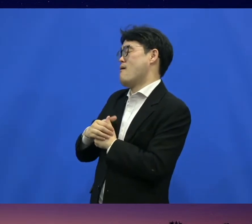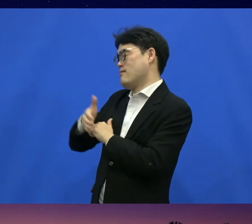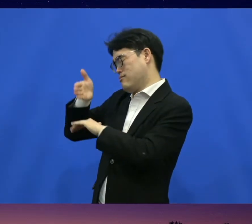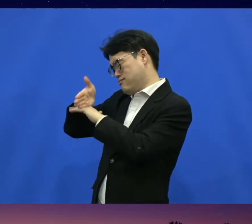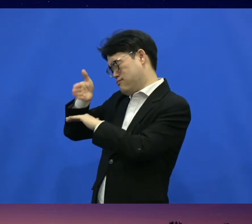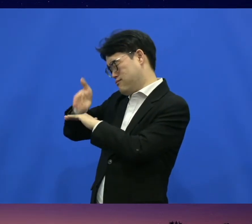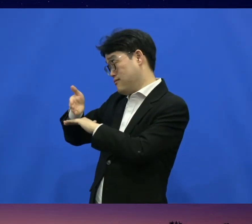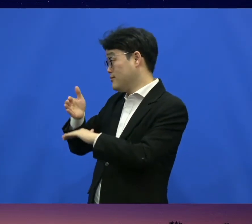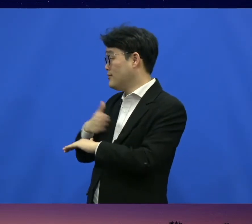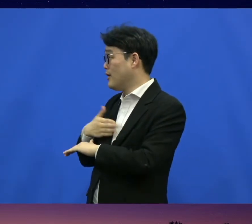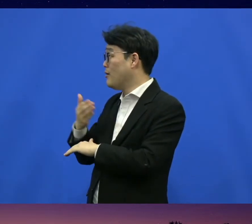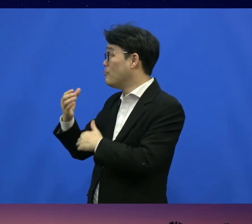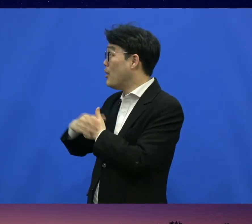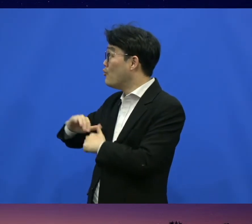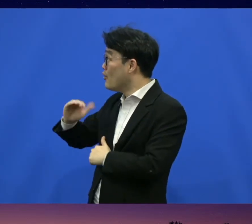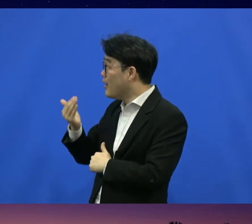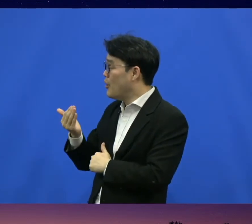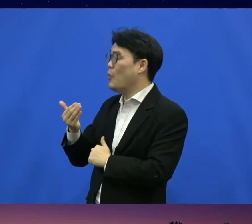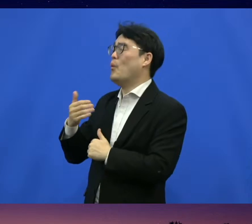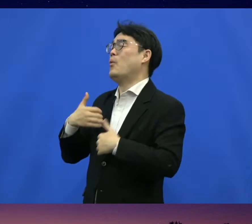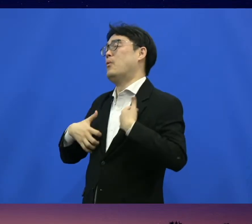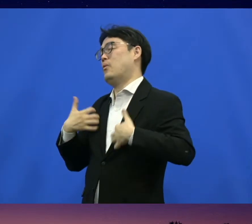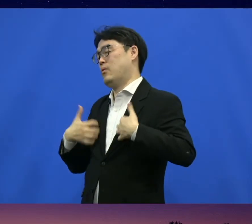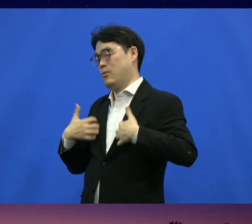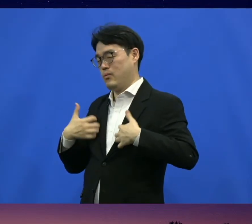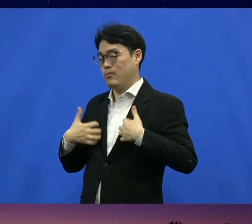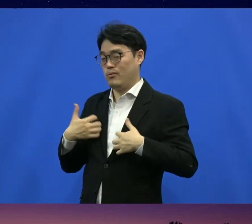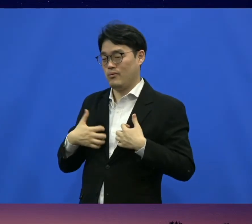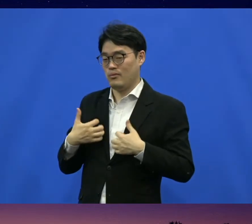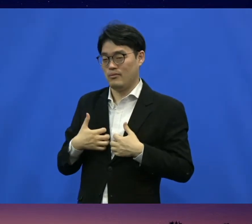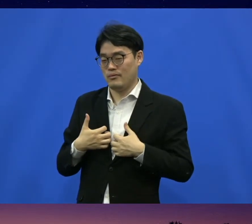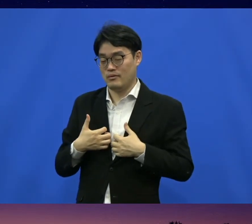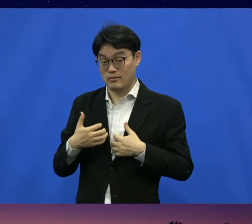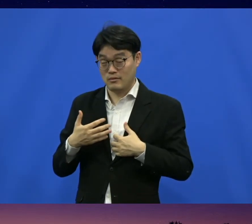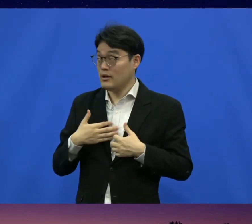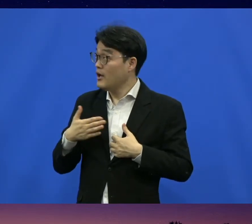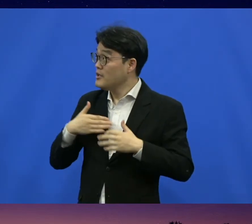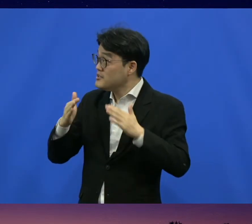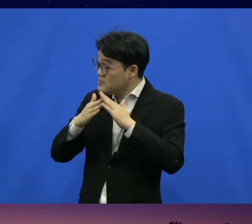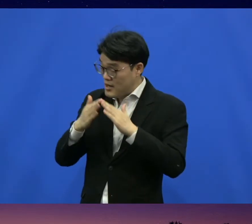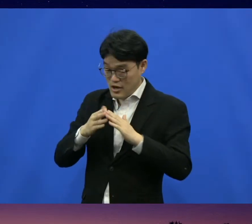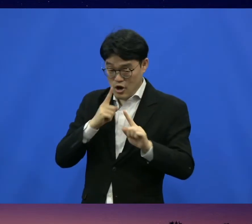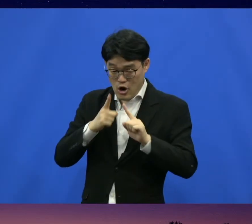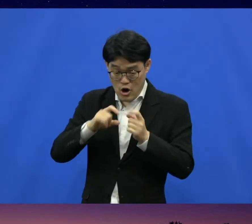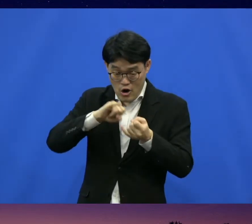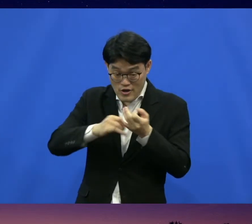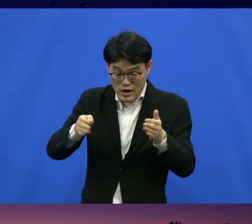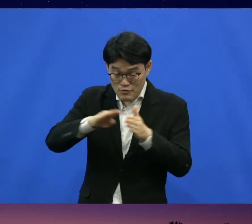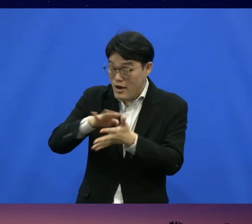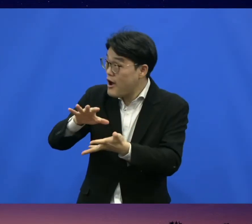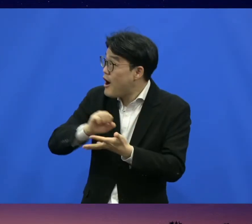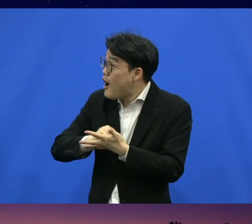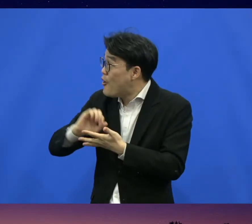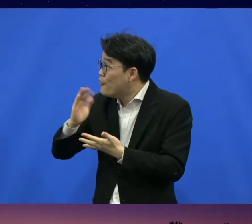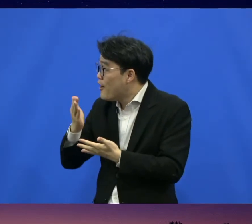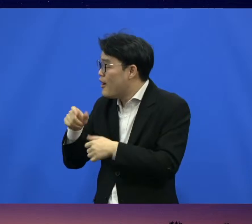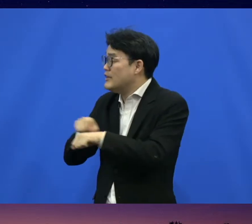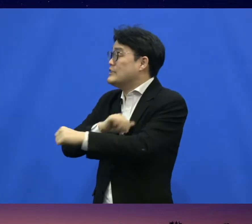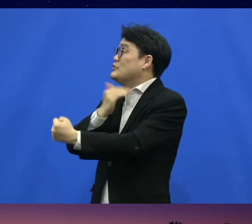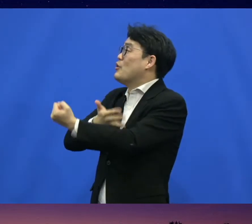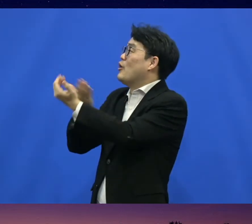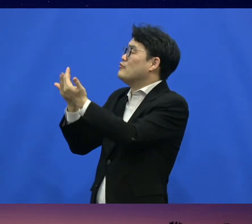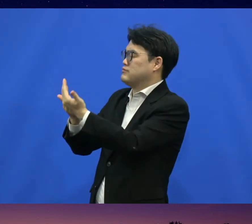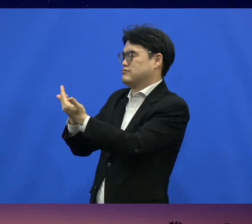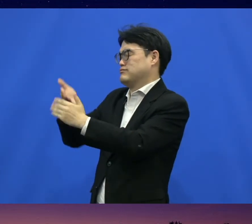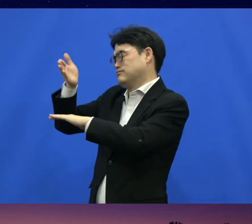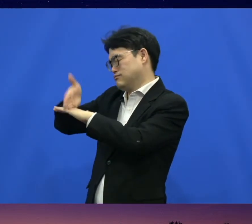나 같은 사람이 이 법궤를 이렇게 간직할 수 있느냐는 거예요. 내가 이것을 맡을 수 있는 특권을 주신 게 얼마나 놀라운